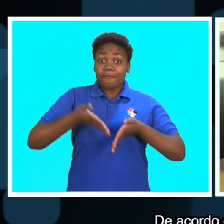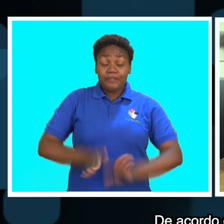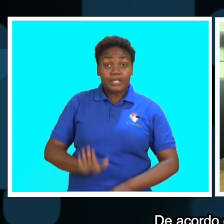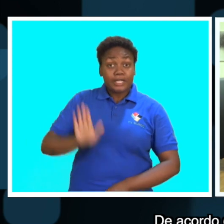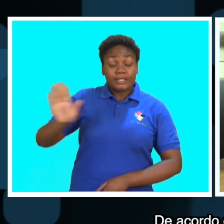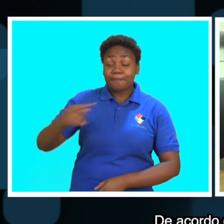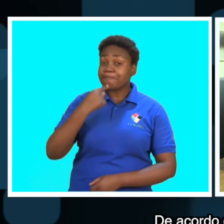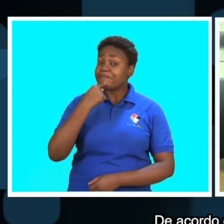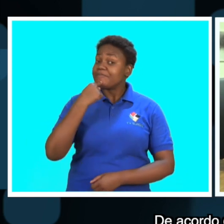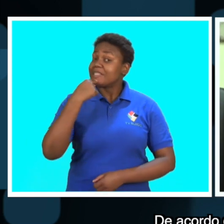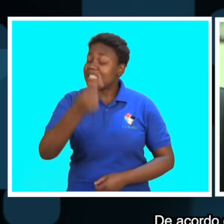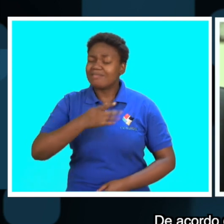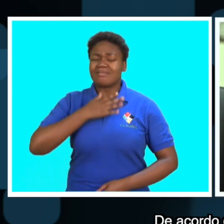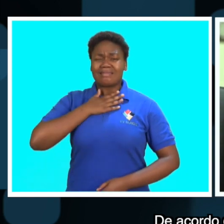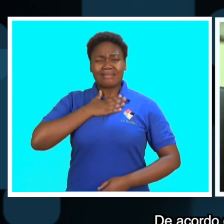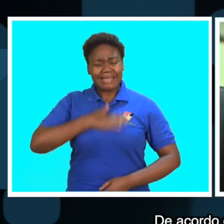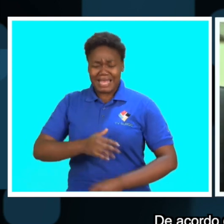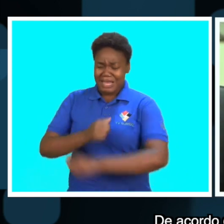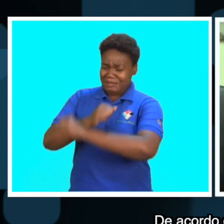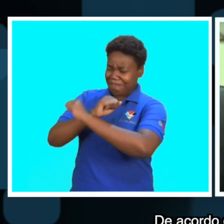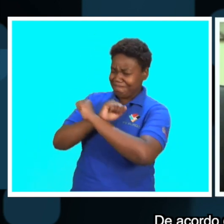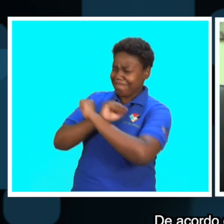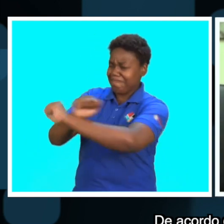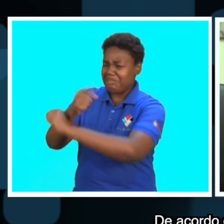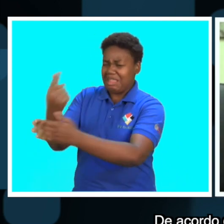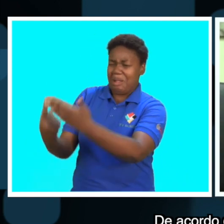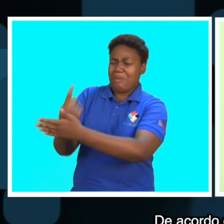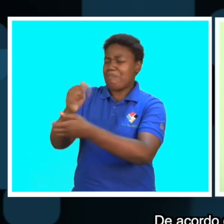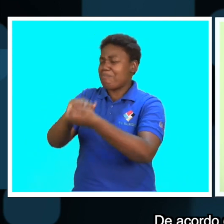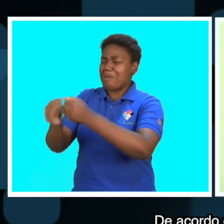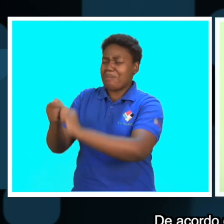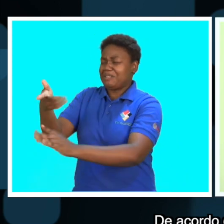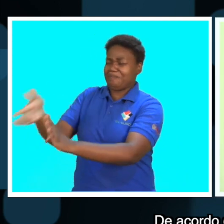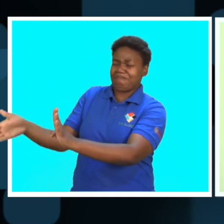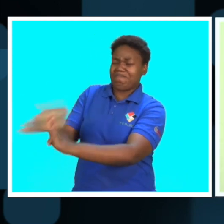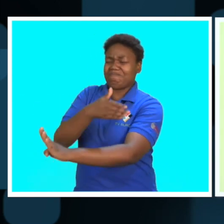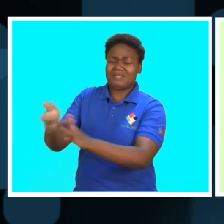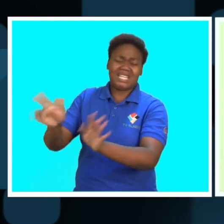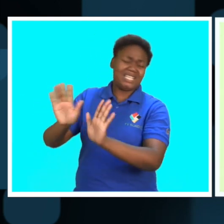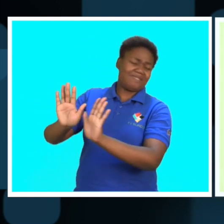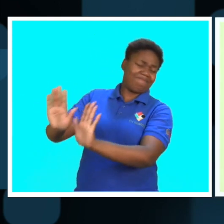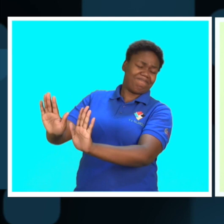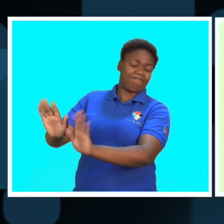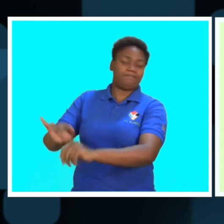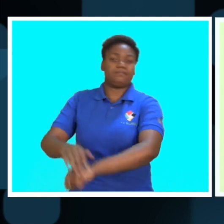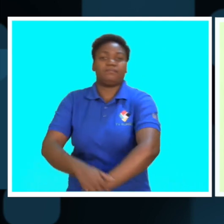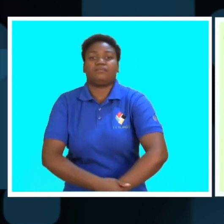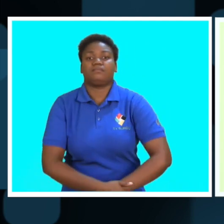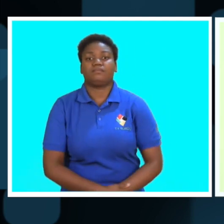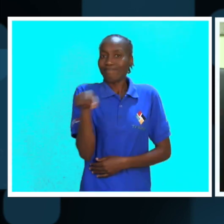De acordo com ela, é preciso evitar o machismo na abordagem destes casos.